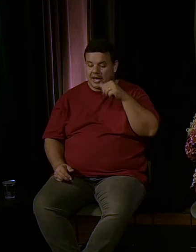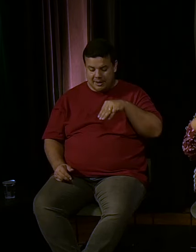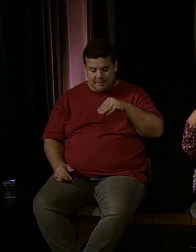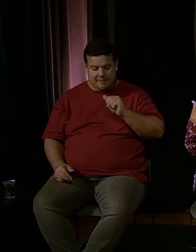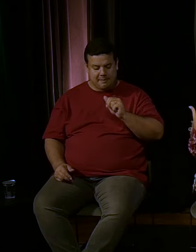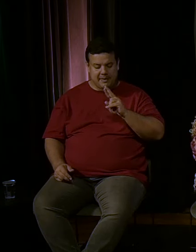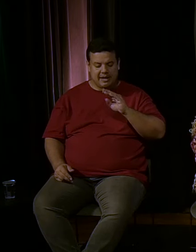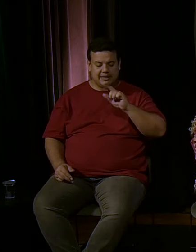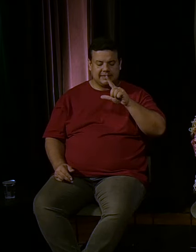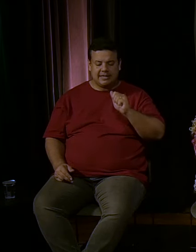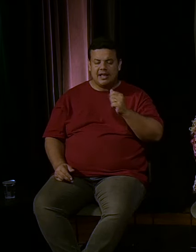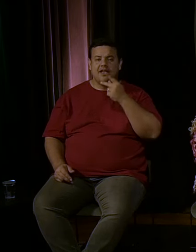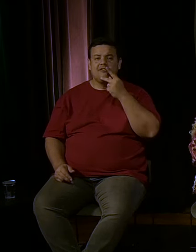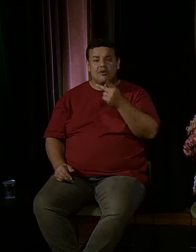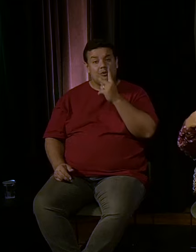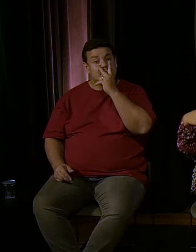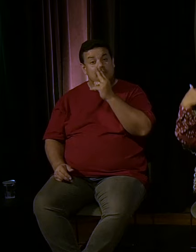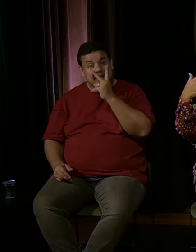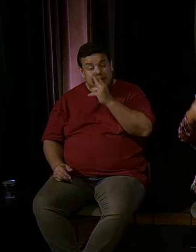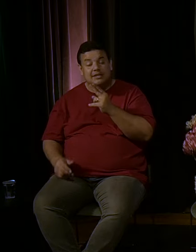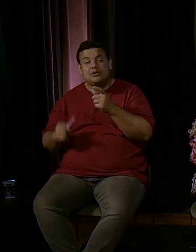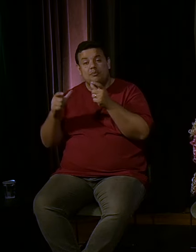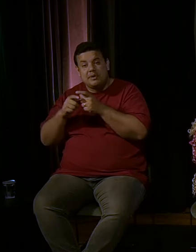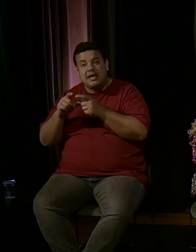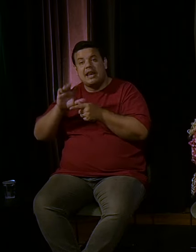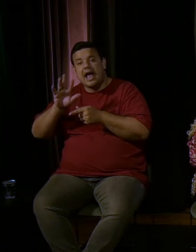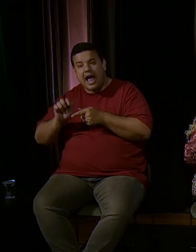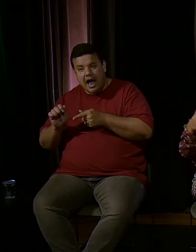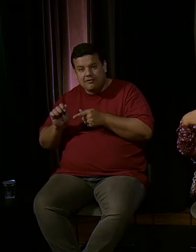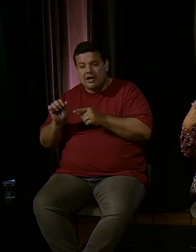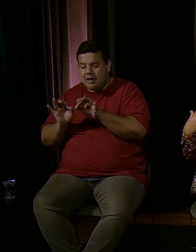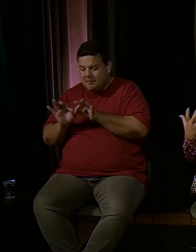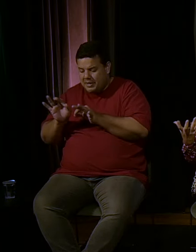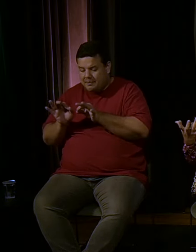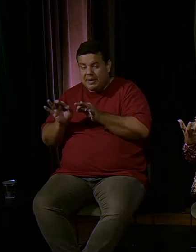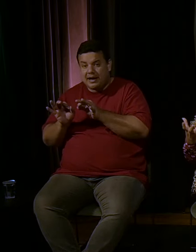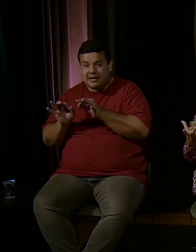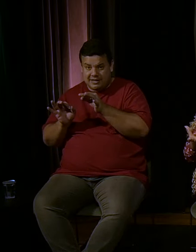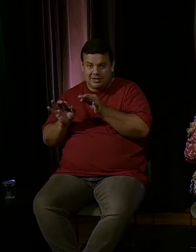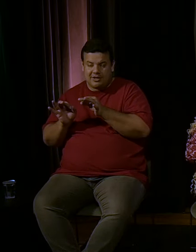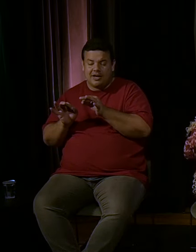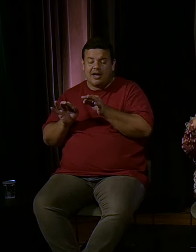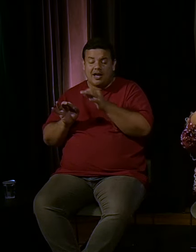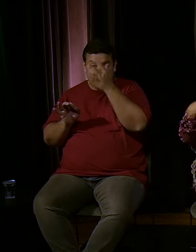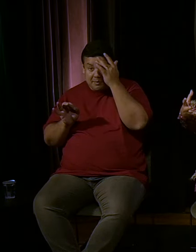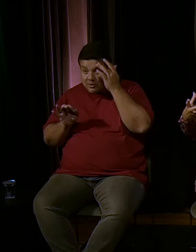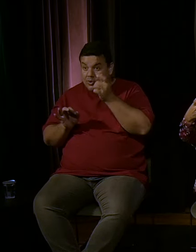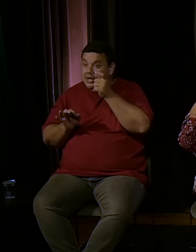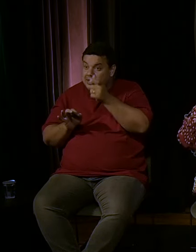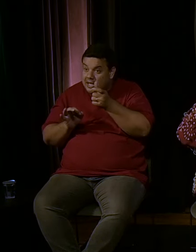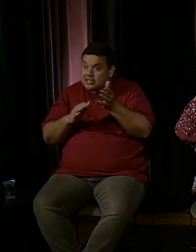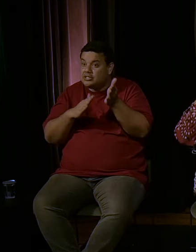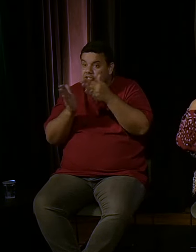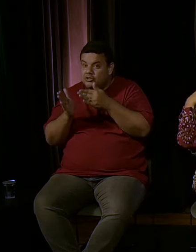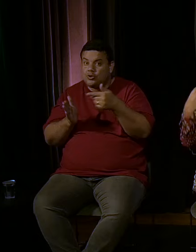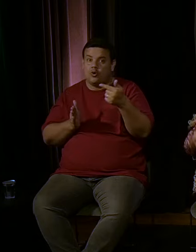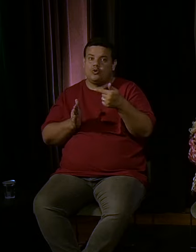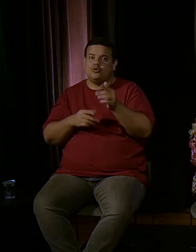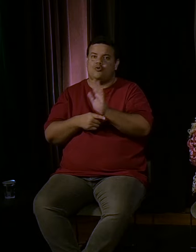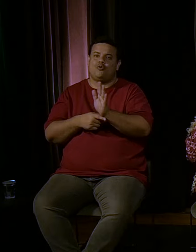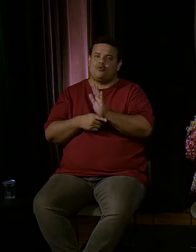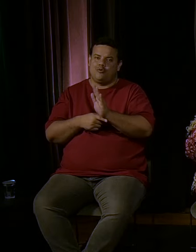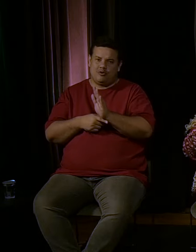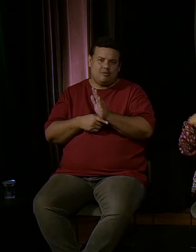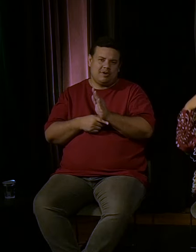forma, prepara quem está assistindo para ver o segundo filme no sentido de escavar. Né? Porque esse segundo filme é um filme